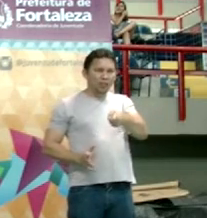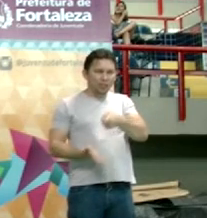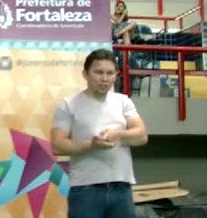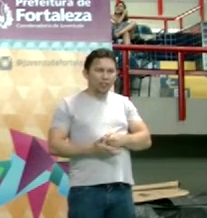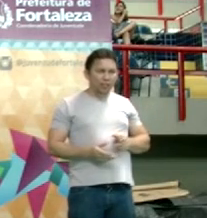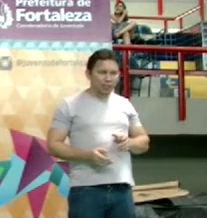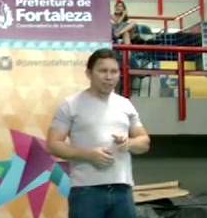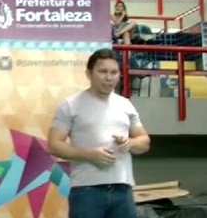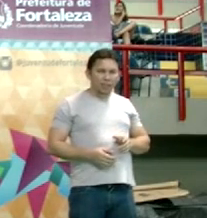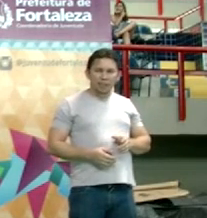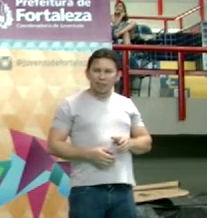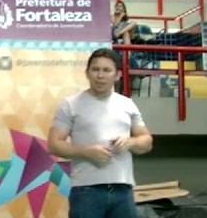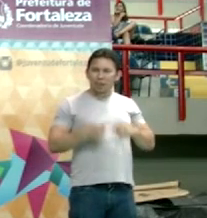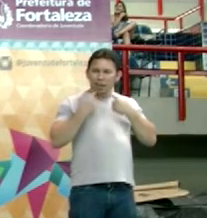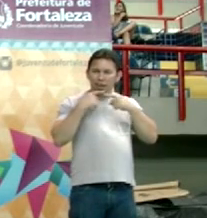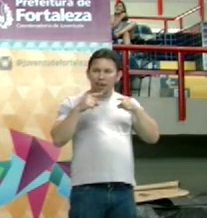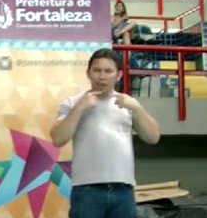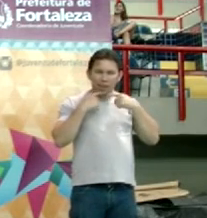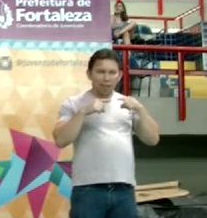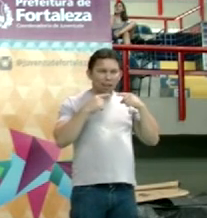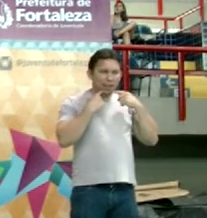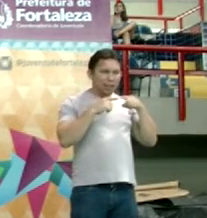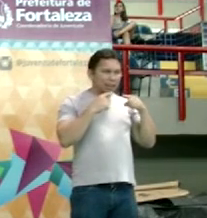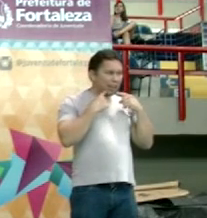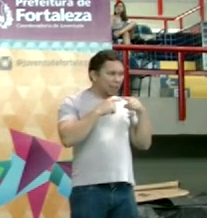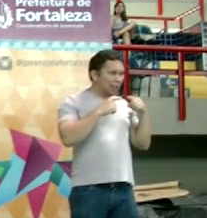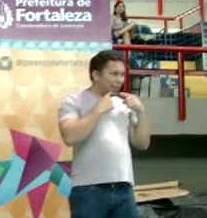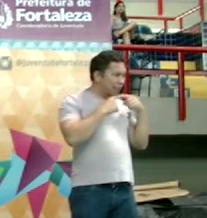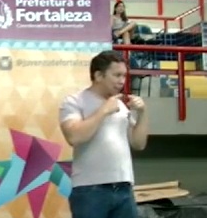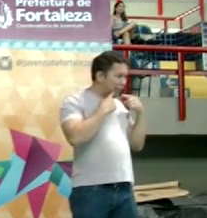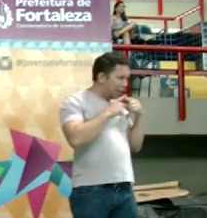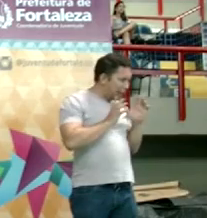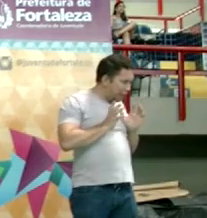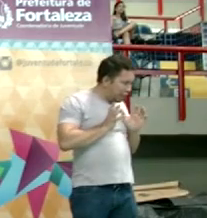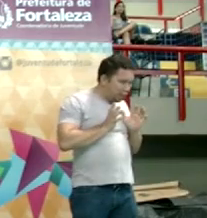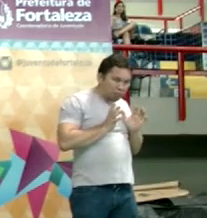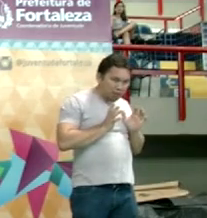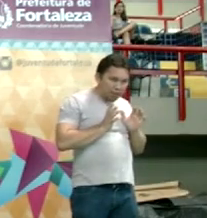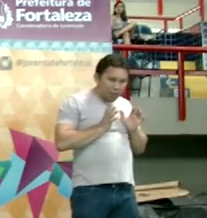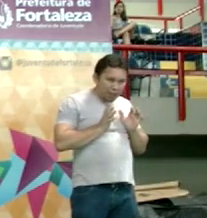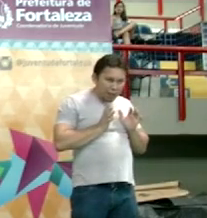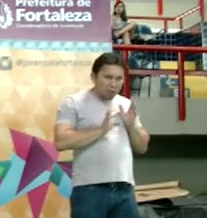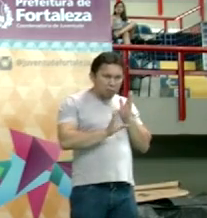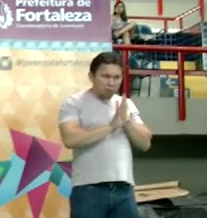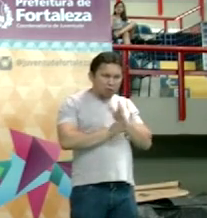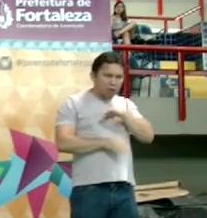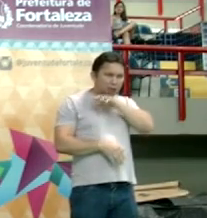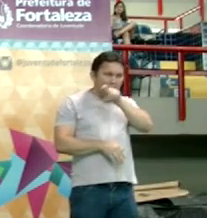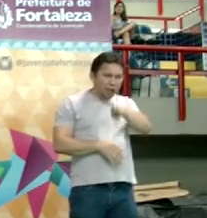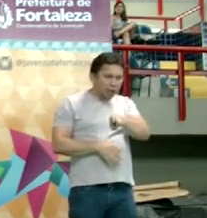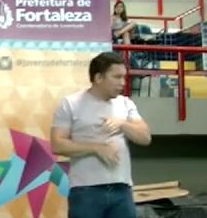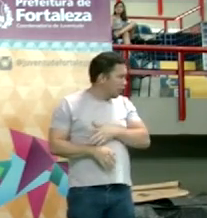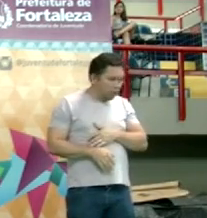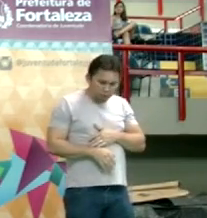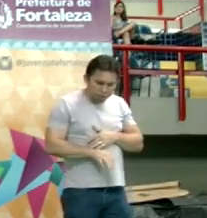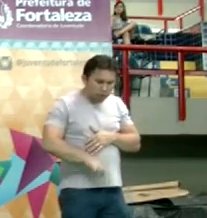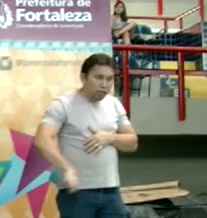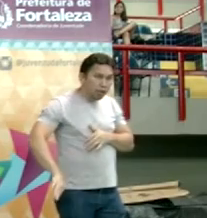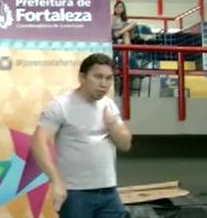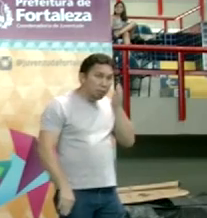Brasil o povo, todo mundo reclama de imposto, mas todo mundo quer arranjar um jeitinho de escapar, né? É comprar o produto